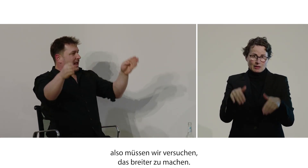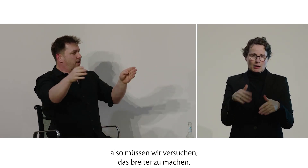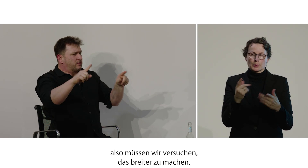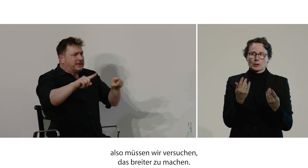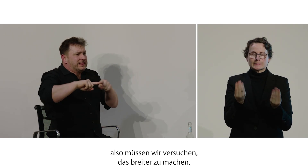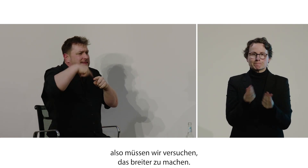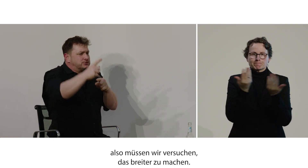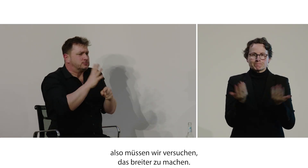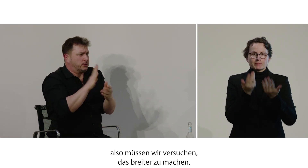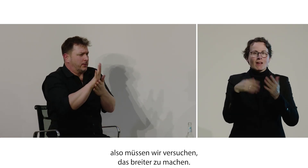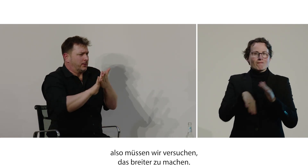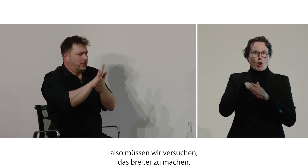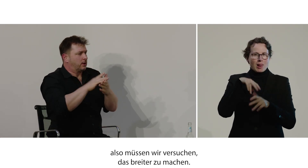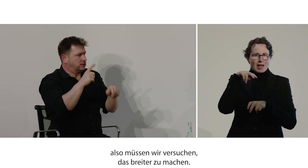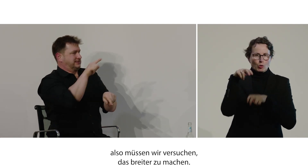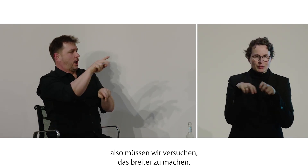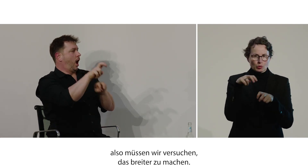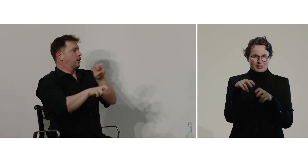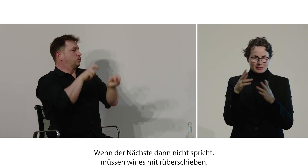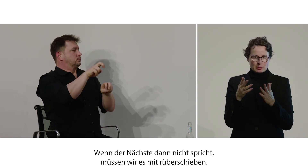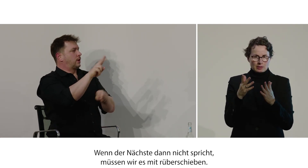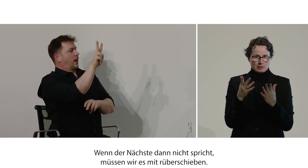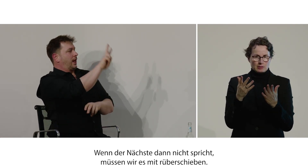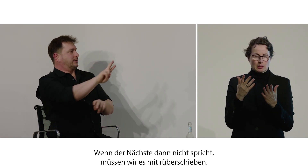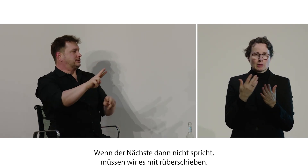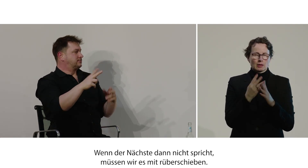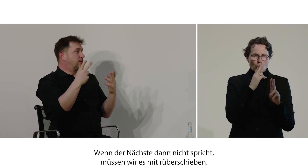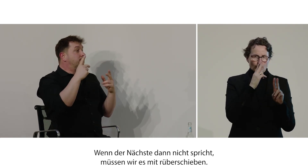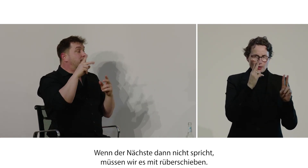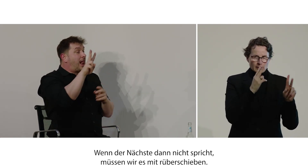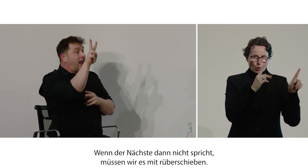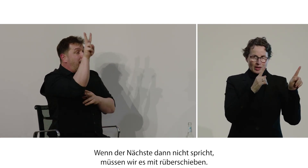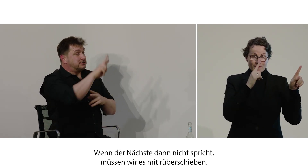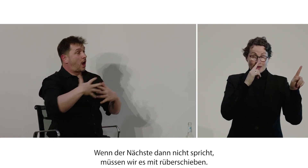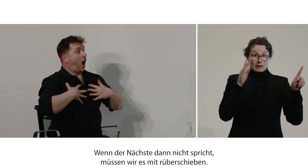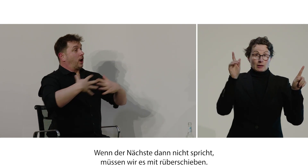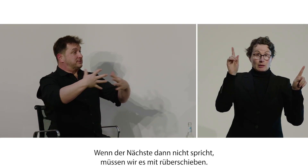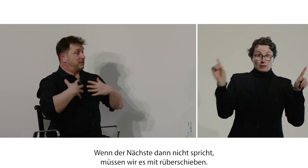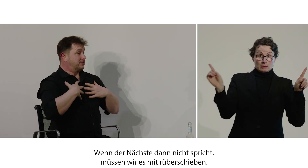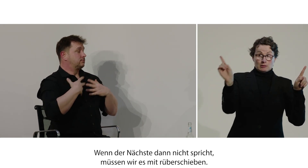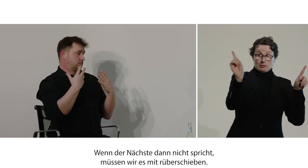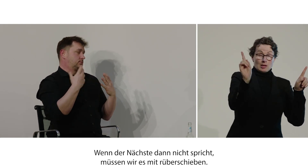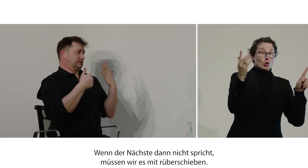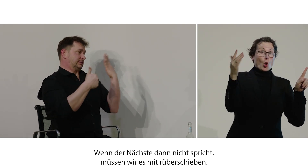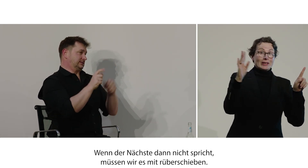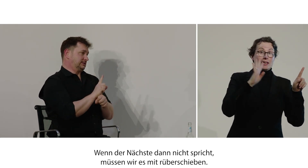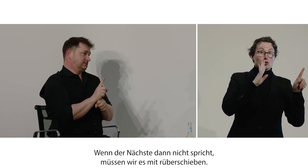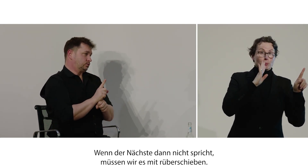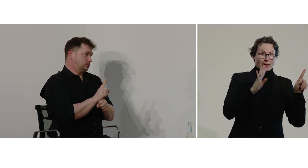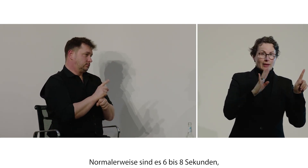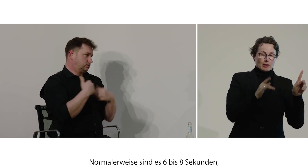müssen wir das versuchen, mal ein bisschen breiter zu machen, weil aufzupassen, wenn der Nächste dann nicht spricht, müssen wir es mit rüber schieben.